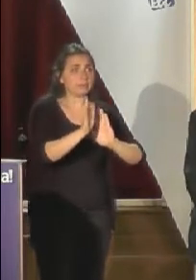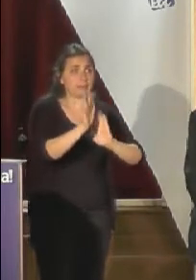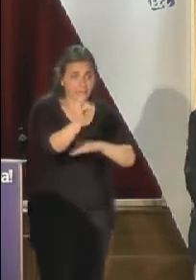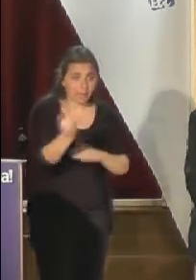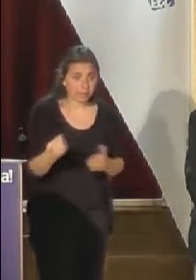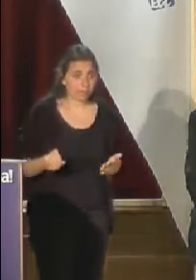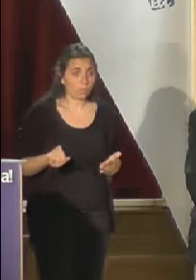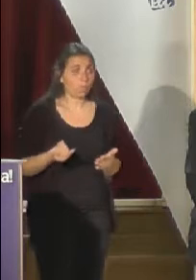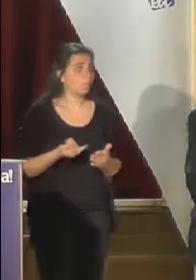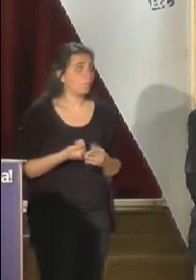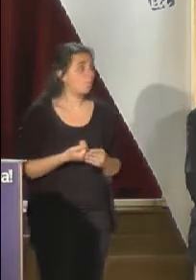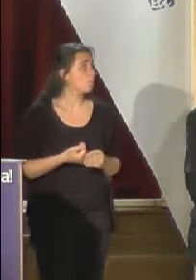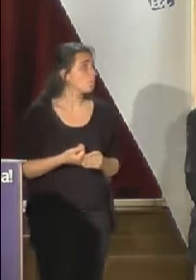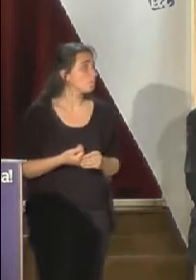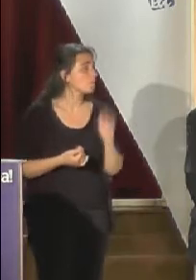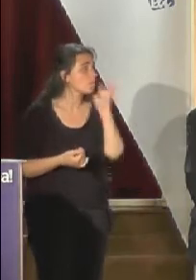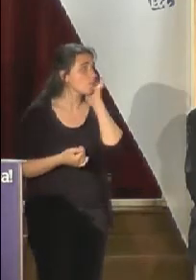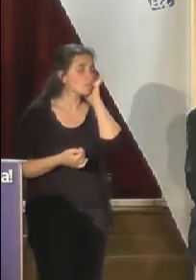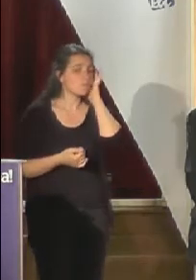borbónica.